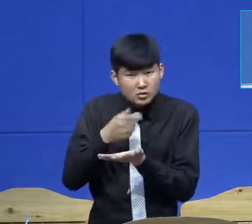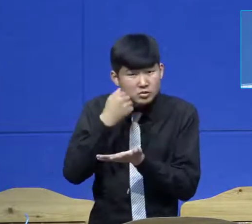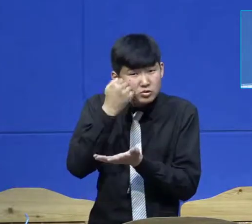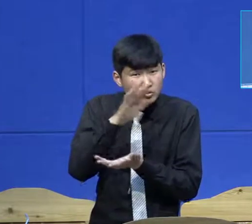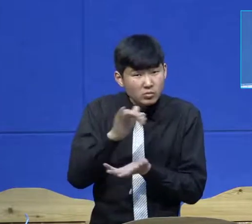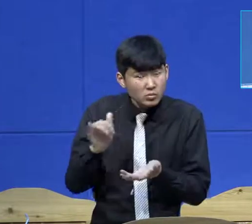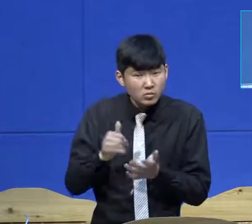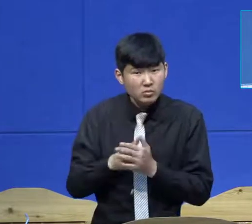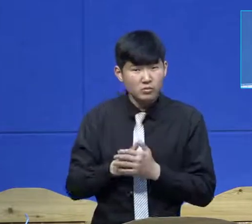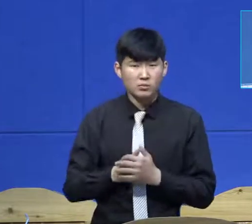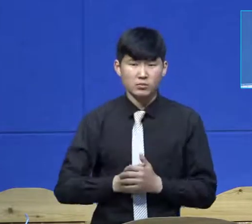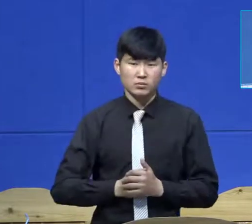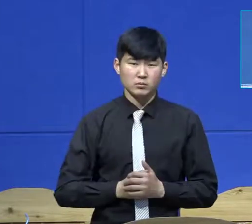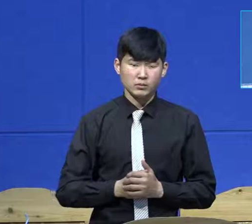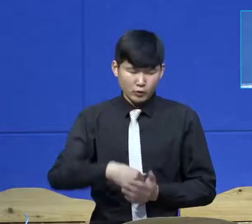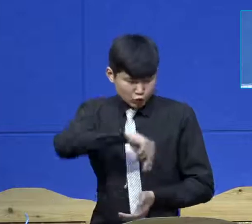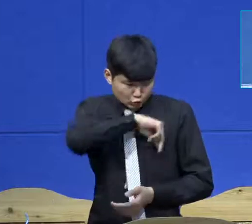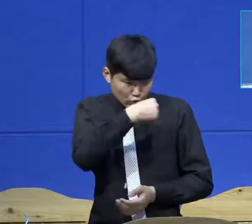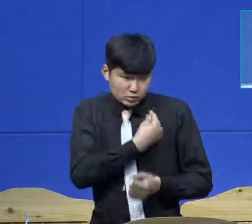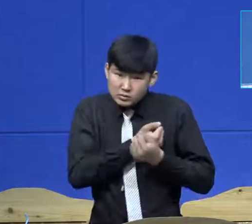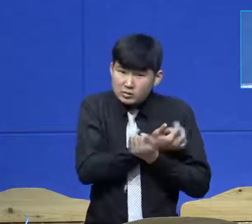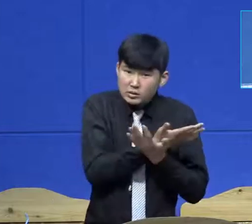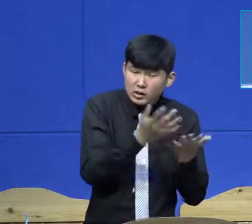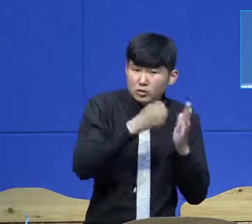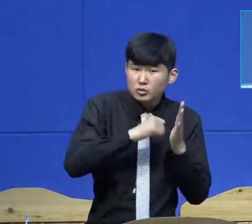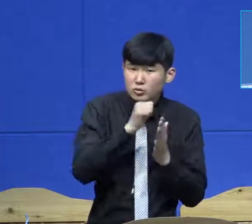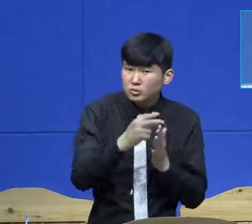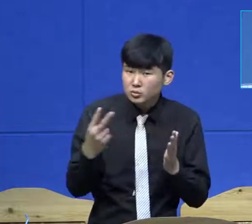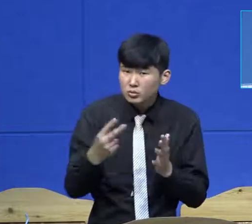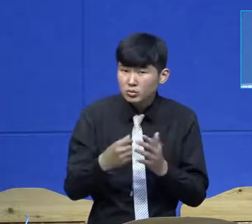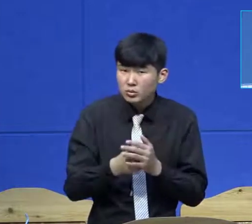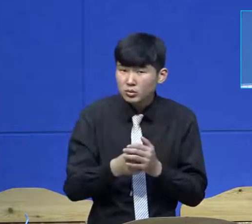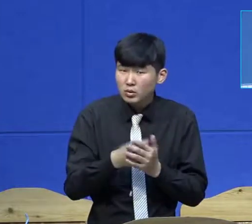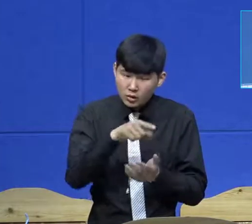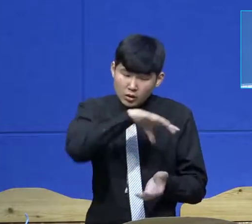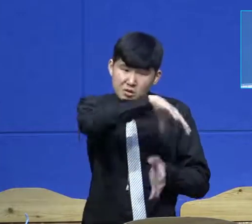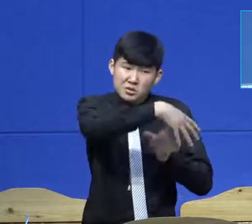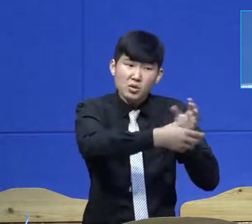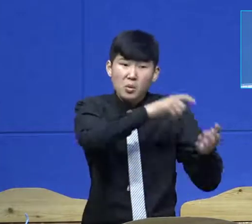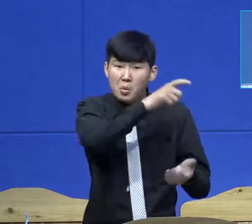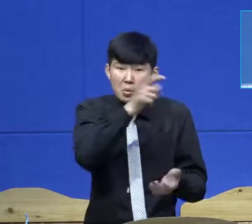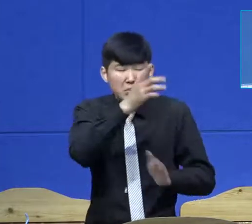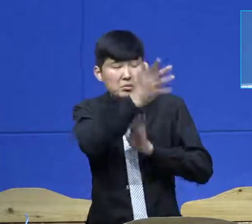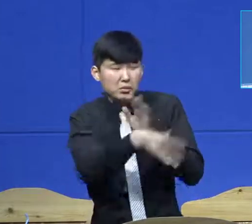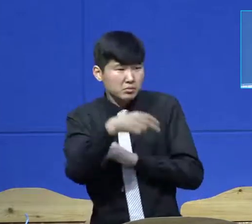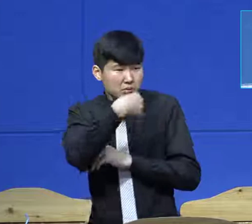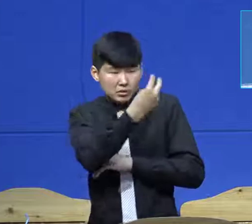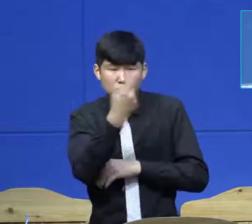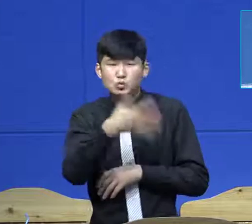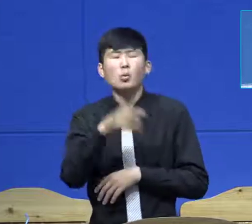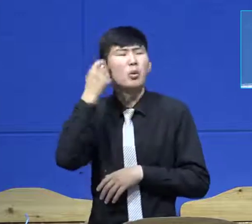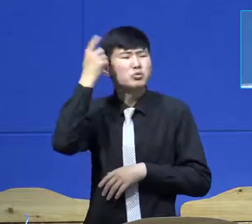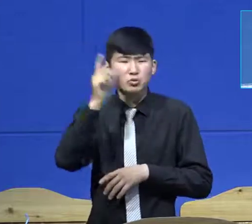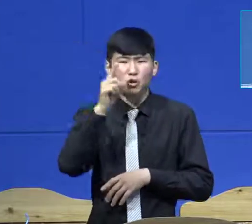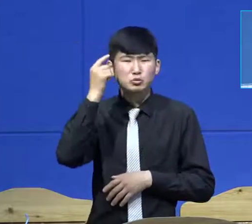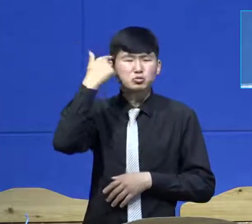үү? Зоригтой тараах ёстой биш үү? Энэ дэлхийн хүмүүсийн ярьж байгаа зүс бүгдэр зохиомл, бүгд